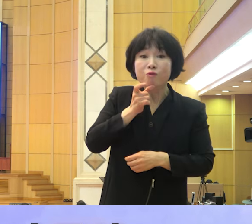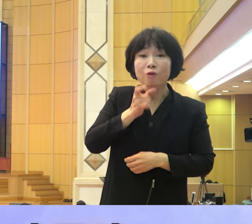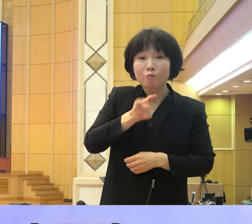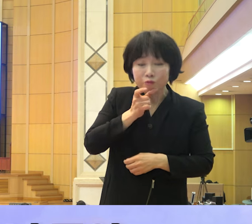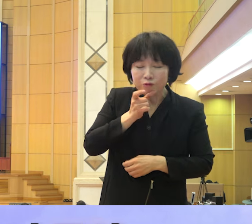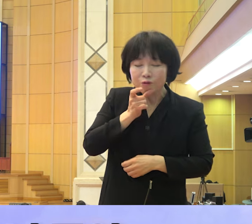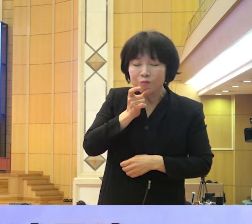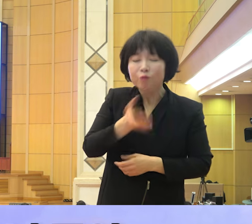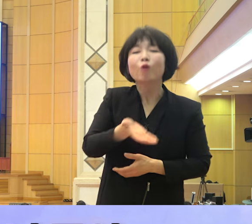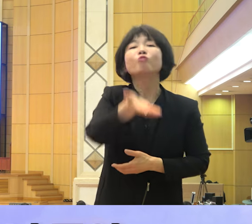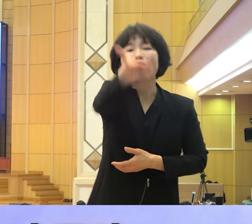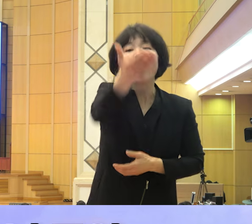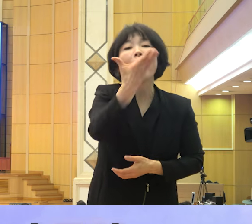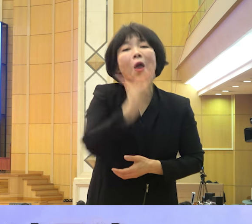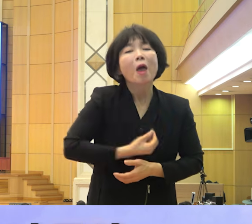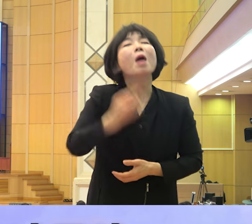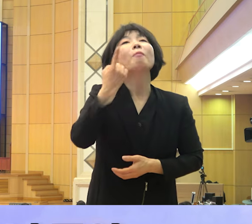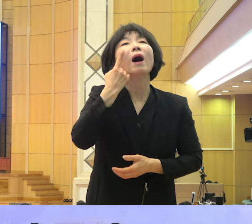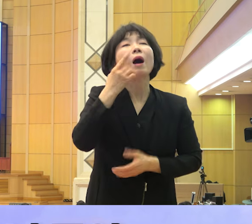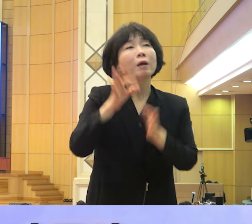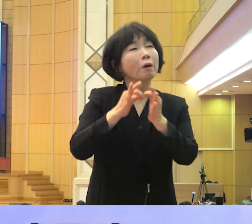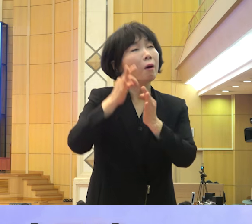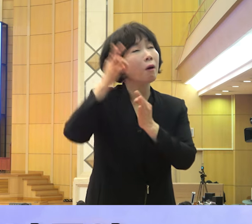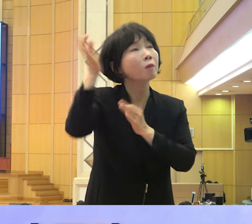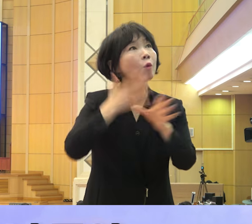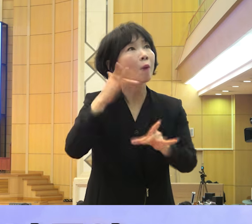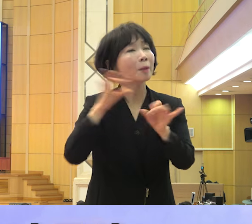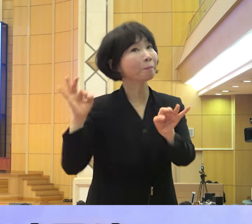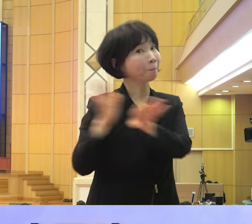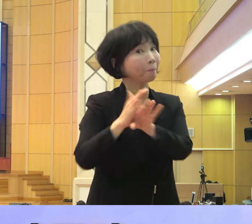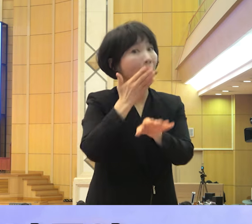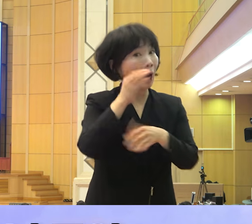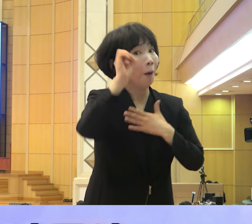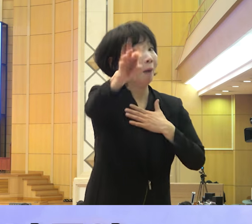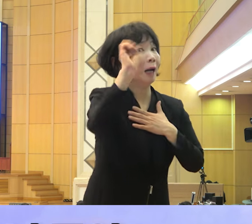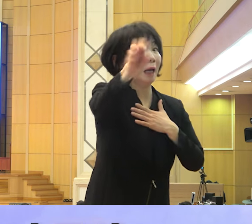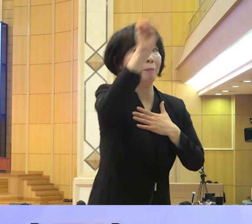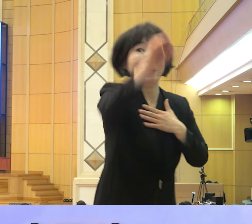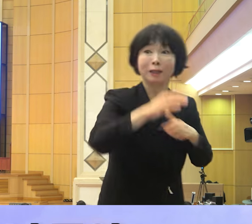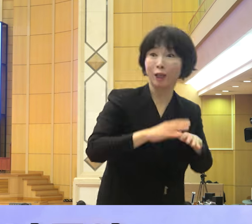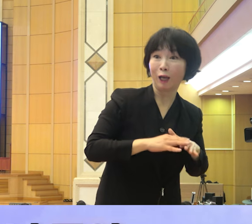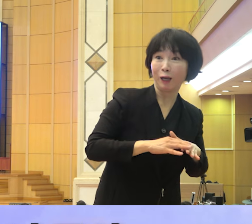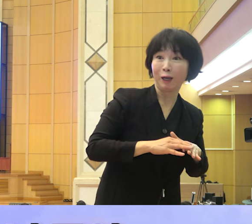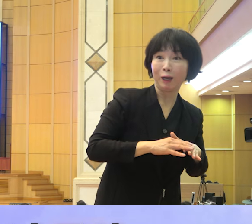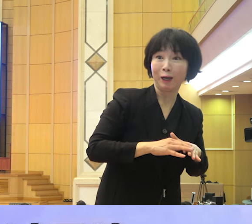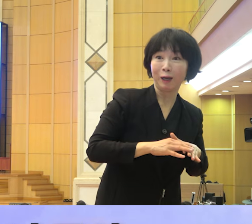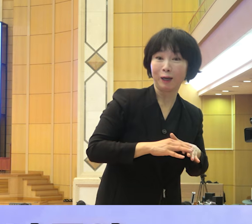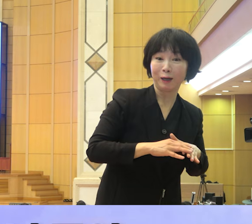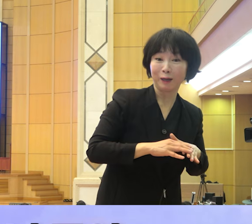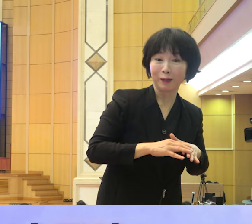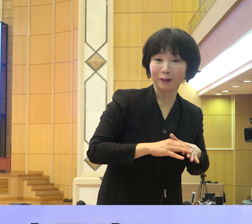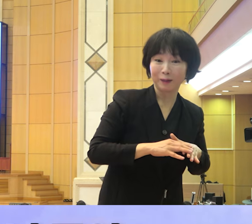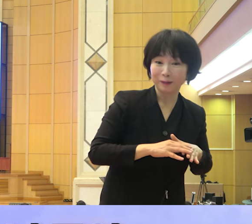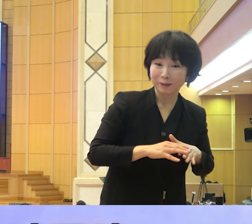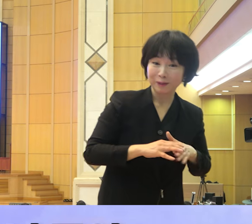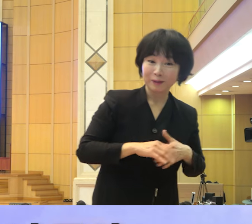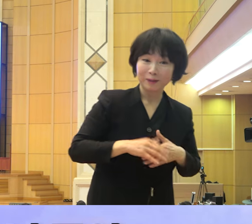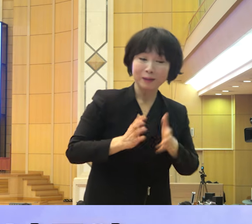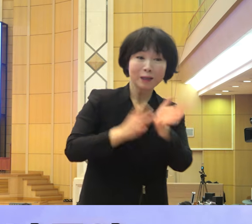마시면 영원히 목마르지 아니하리라, 그렇게 말하면서 내가